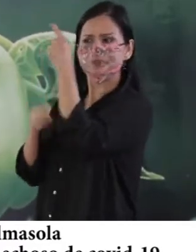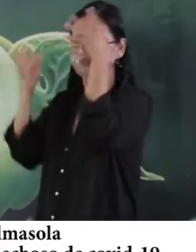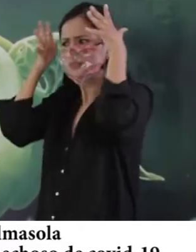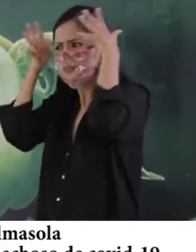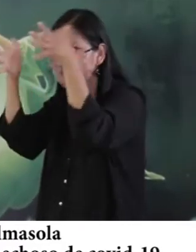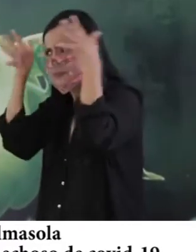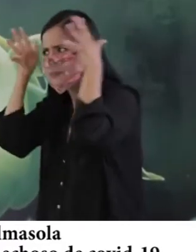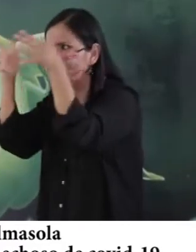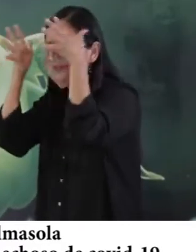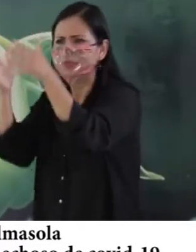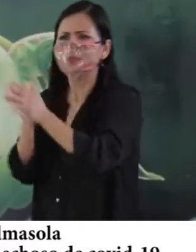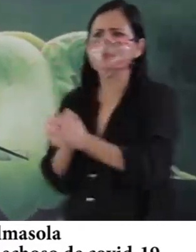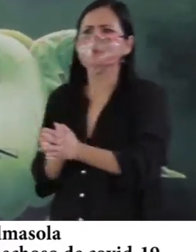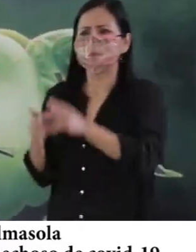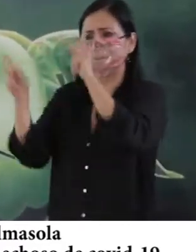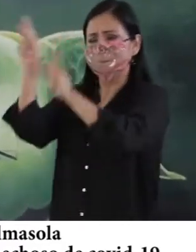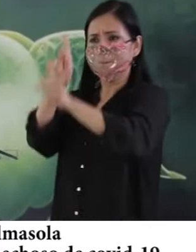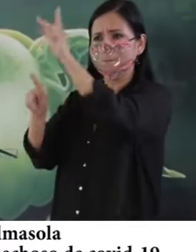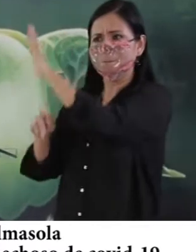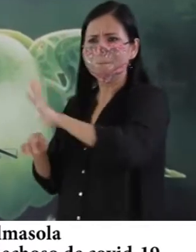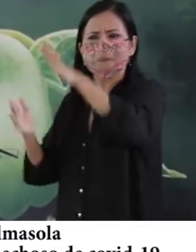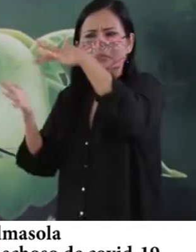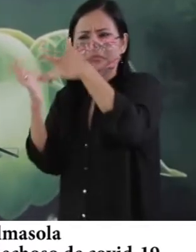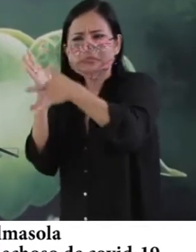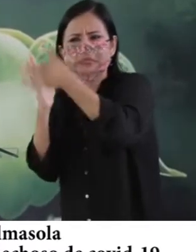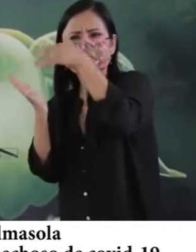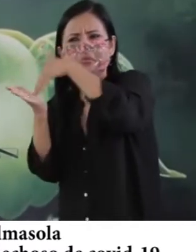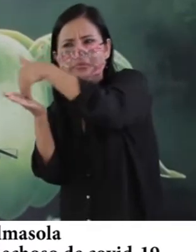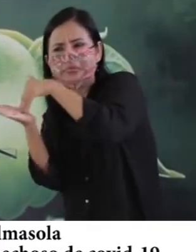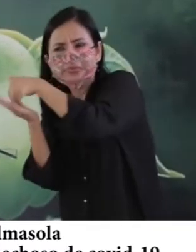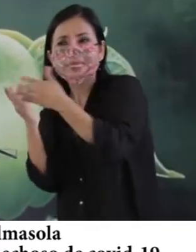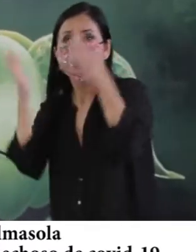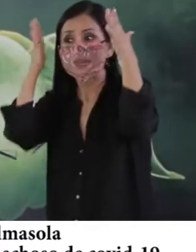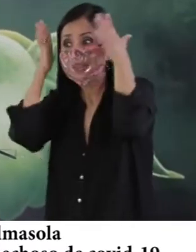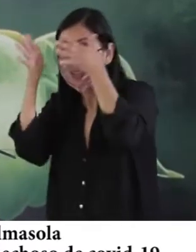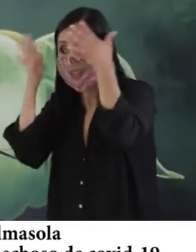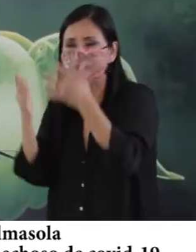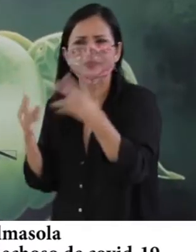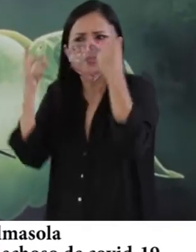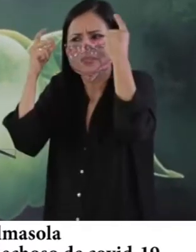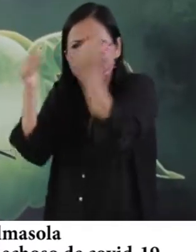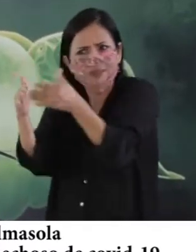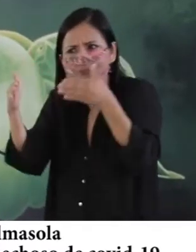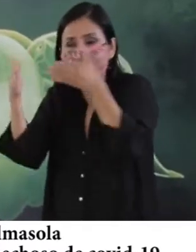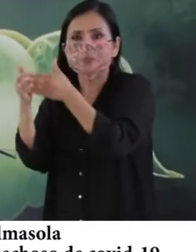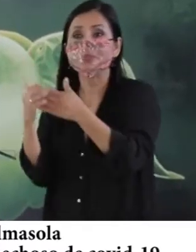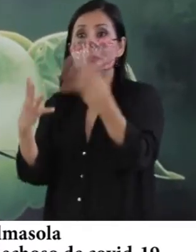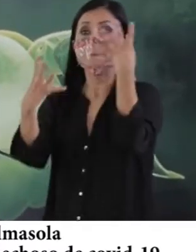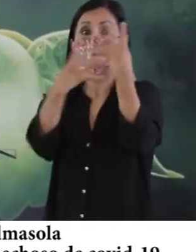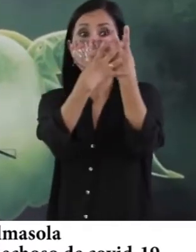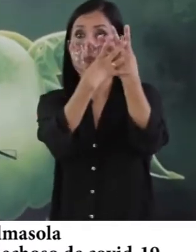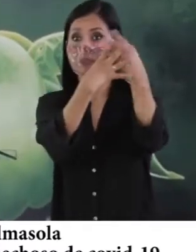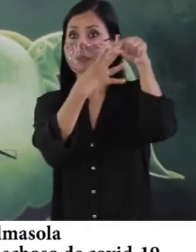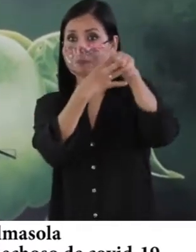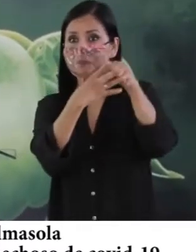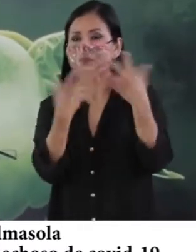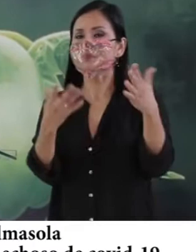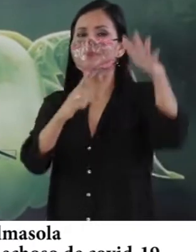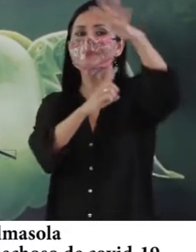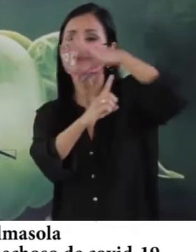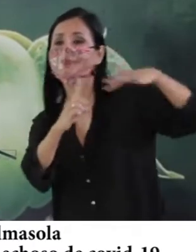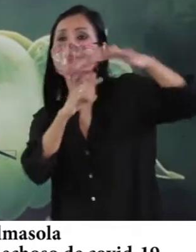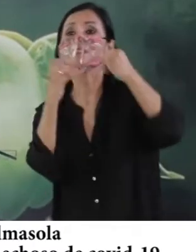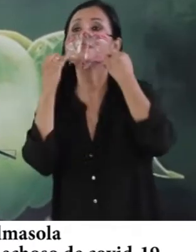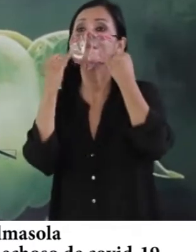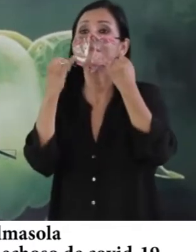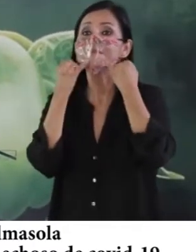atender a esta población vulnerable y que necesita ser atendida al momento. En Palmasola, de acuerdo al reporte